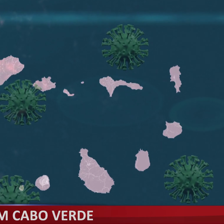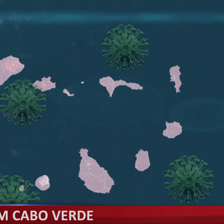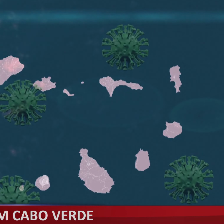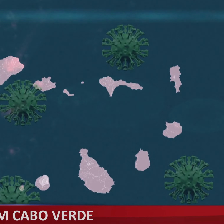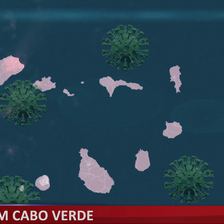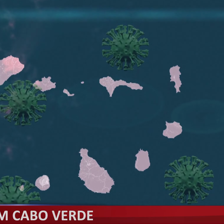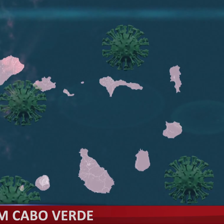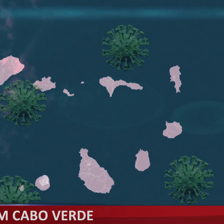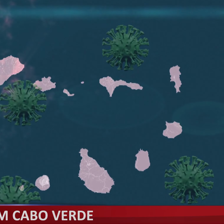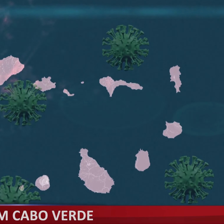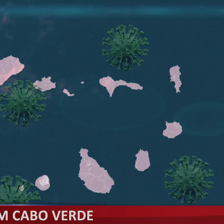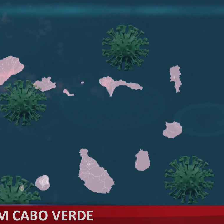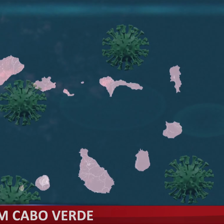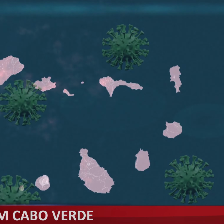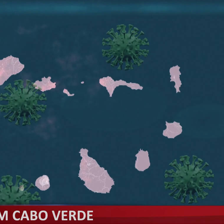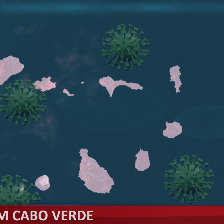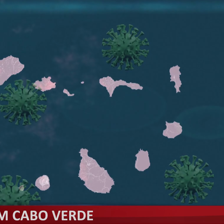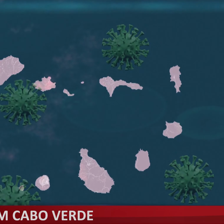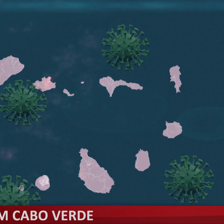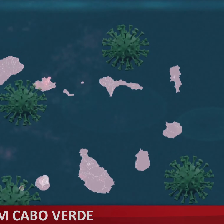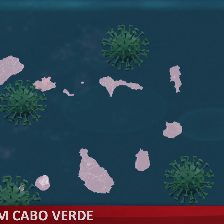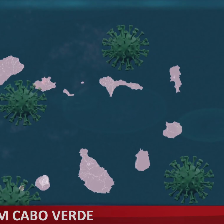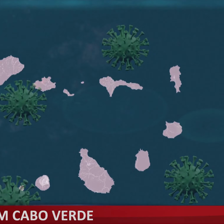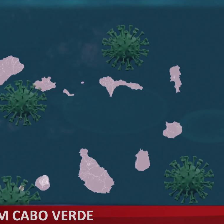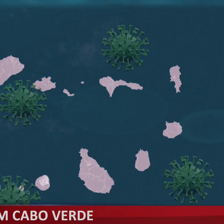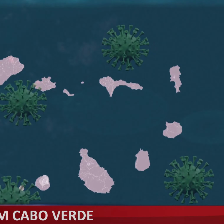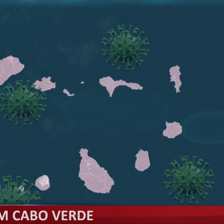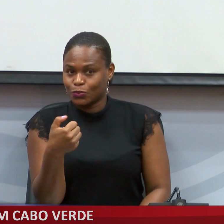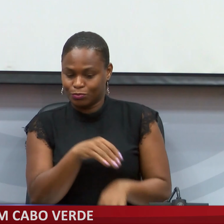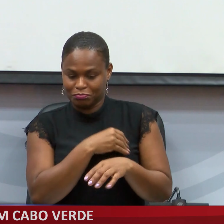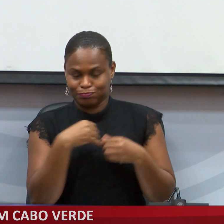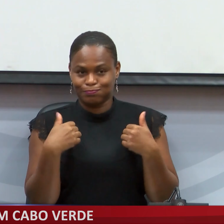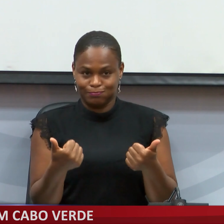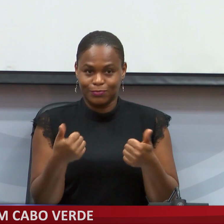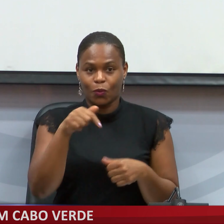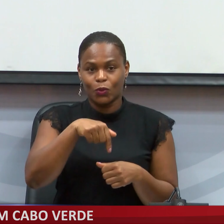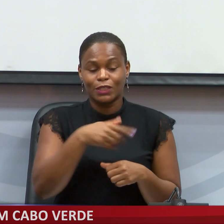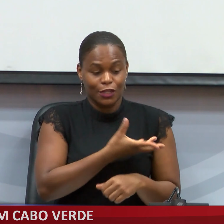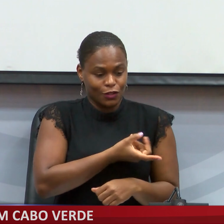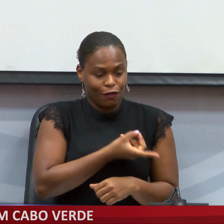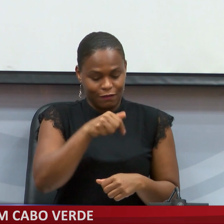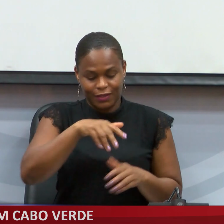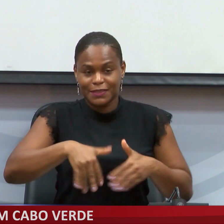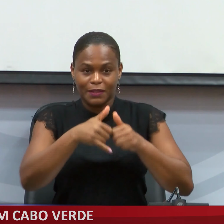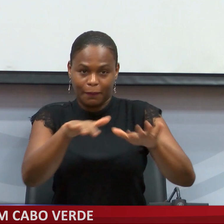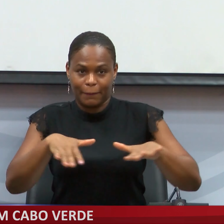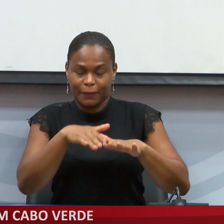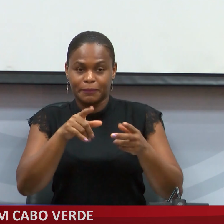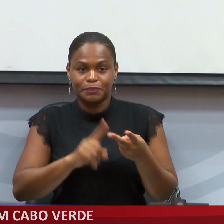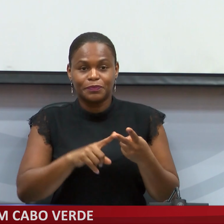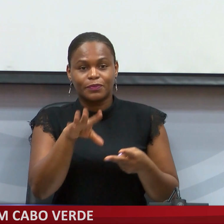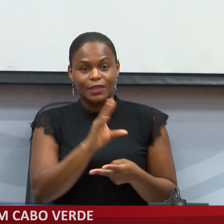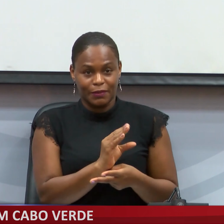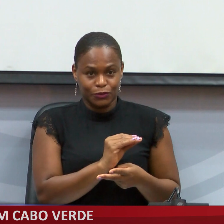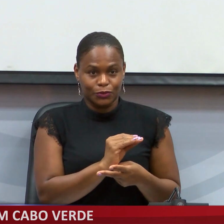suspeitos e outras 55 pessoas receberam alta hospitalar. Dos quais 19 são na Praia,